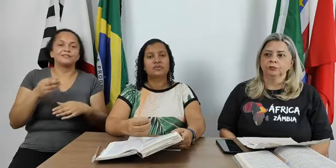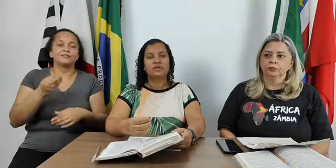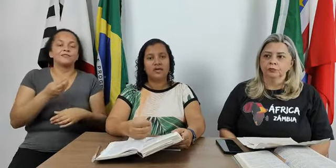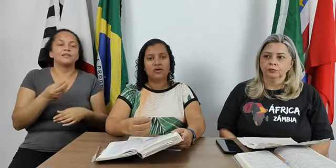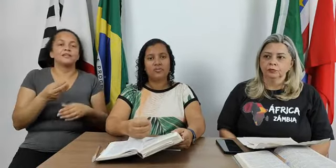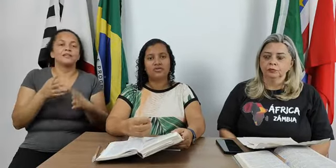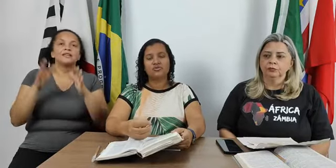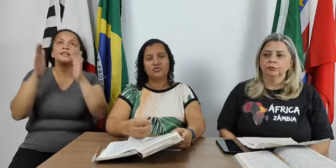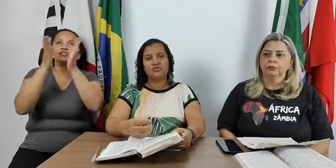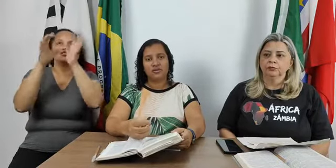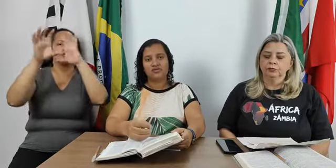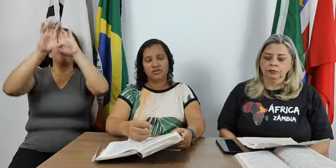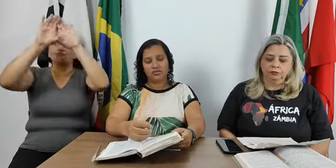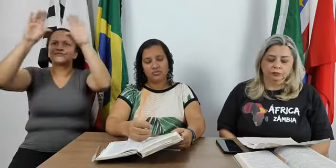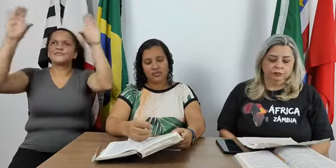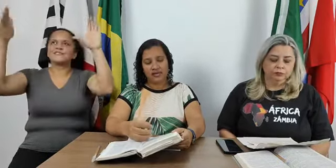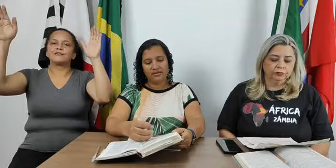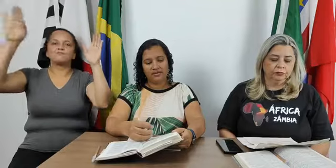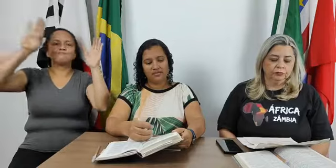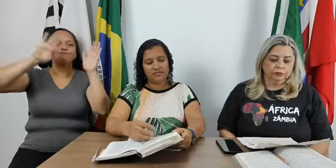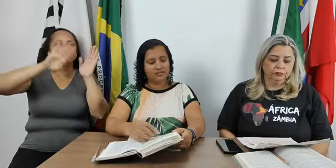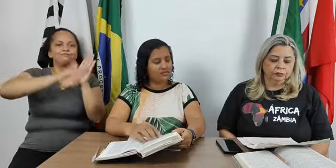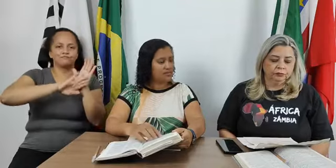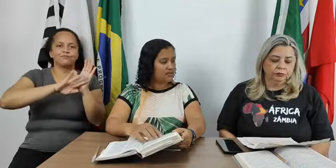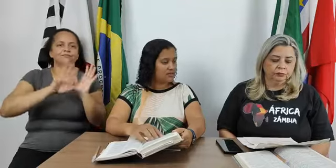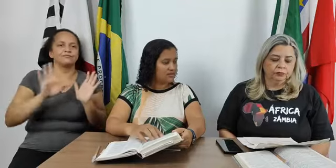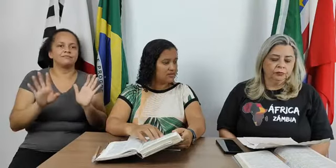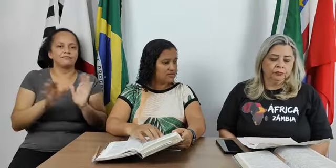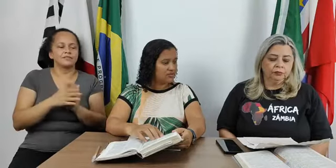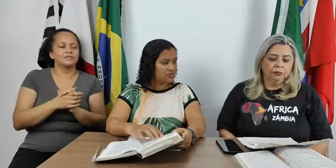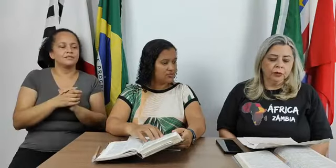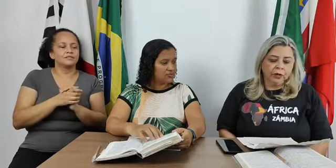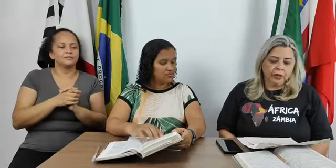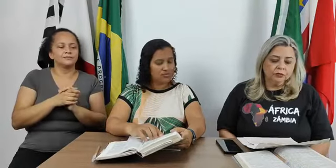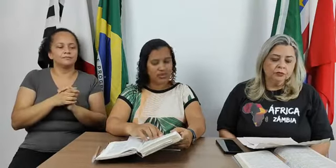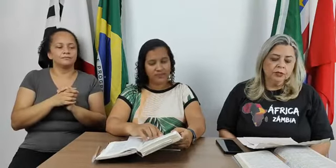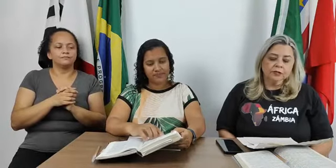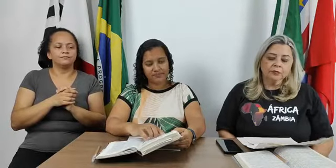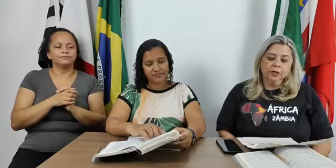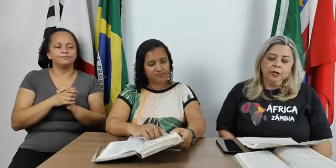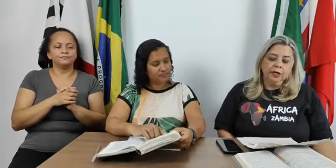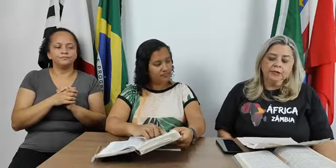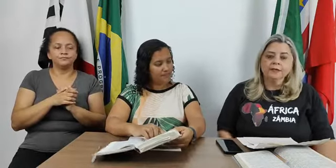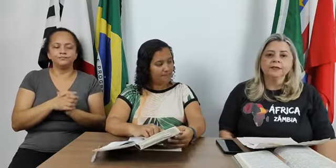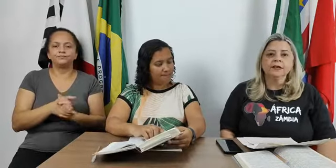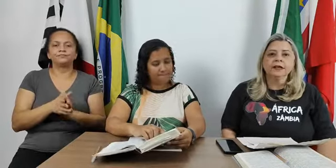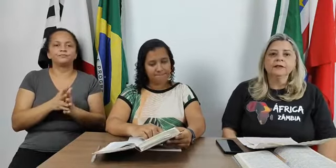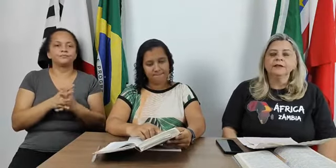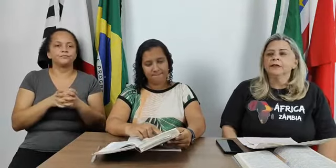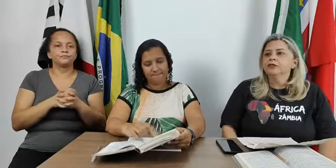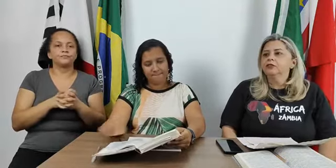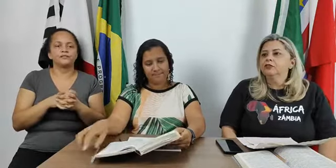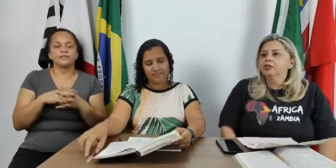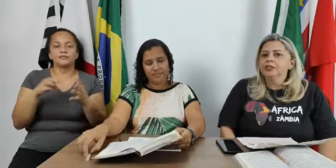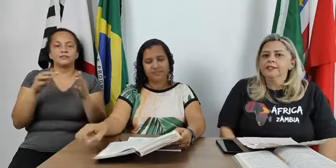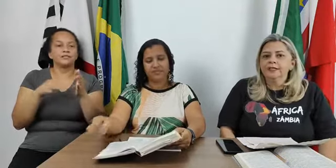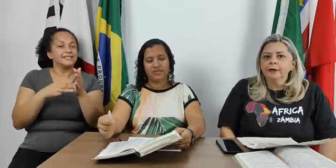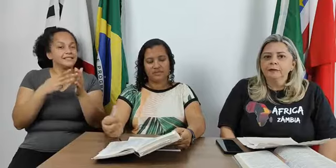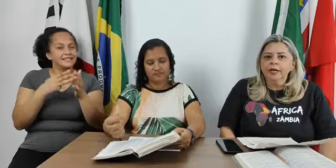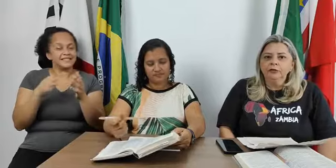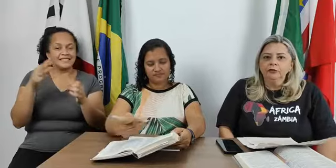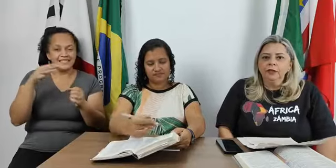crendo que realmente Jesus era enviado do Pai. Quer acrescentar, Cida? Pode falar. É isso mesmo. Esses 3 anos foi